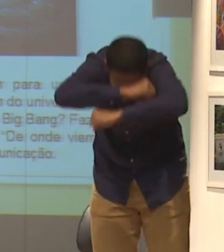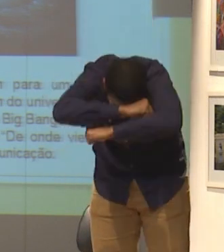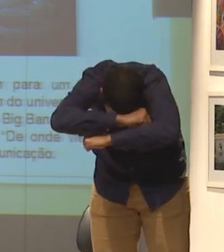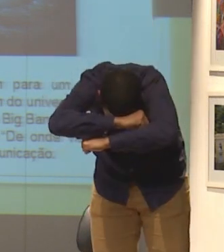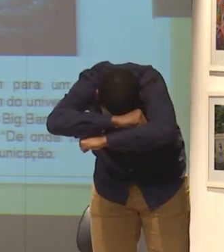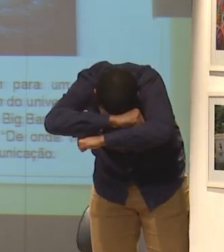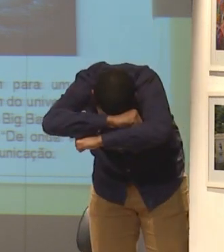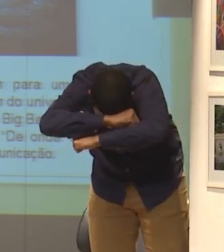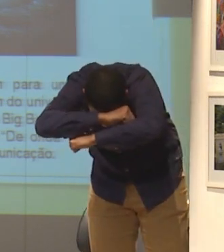E, olha...